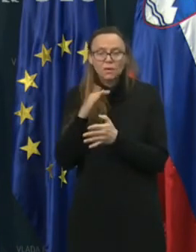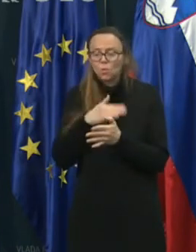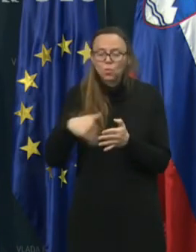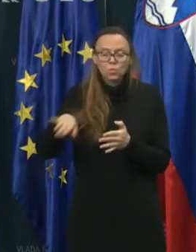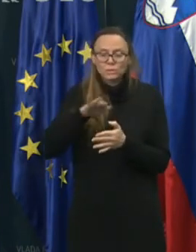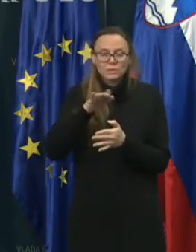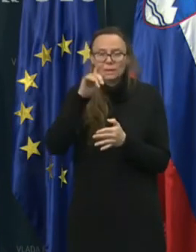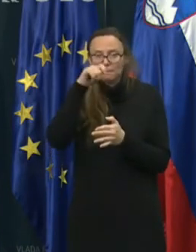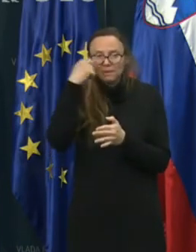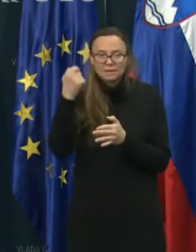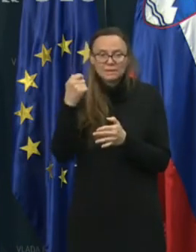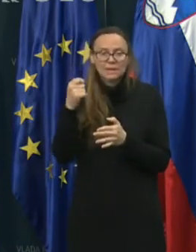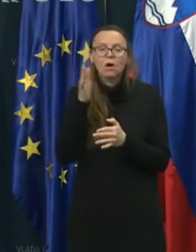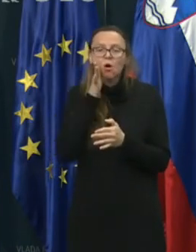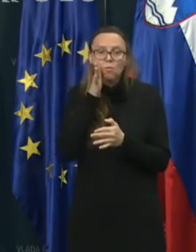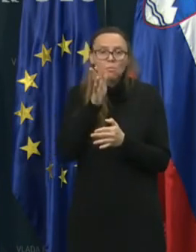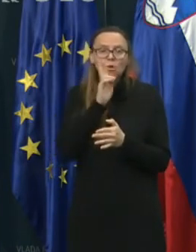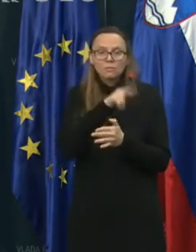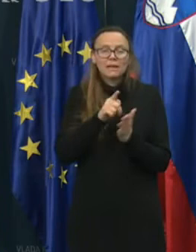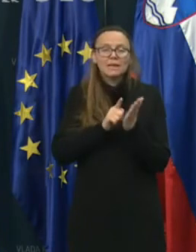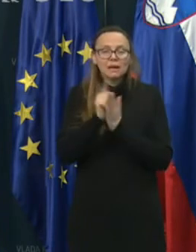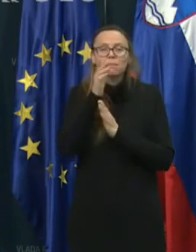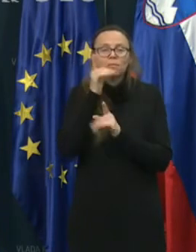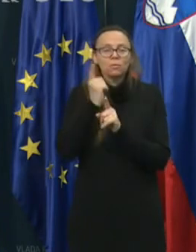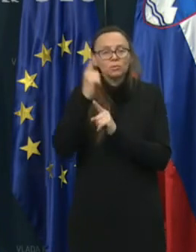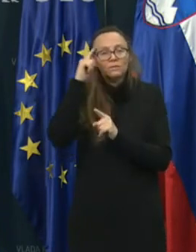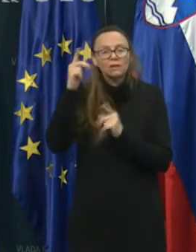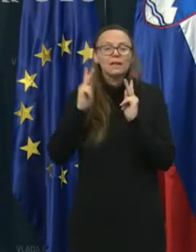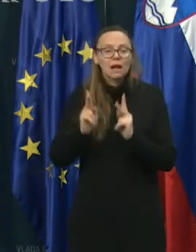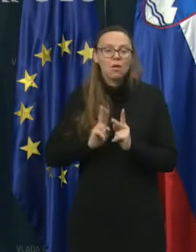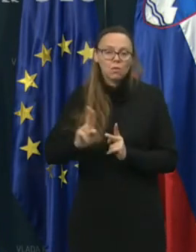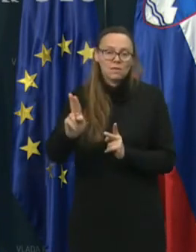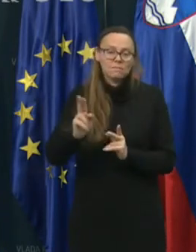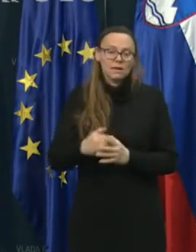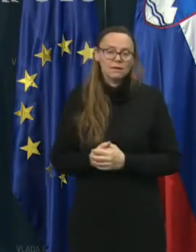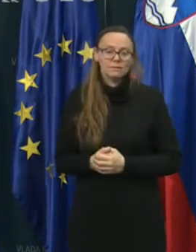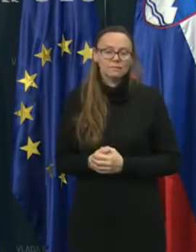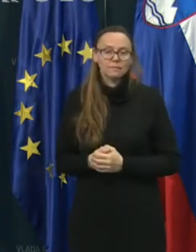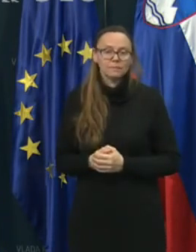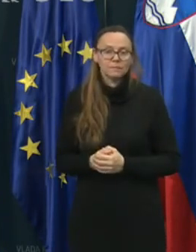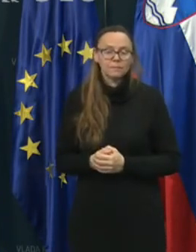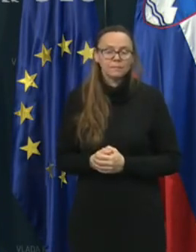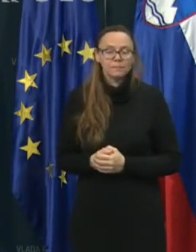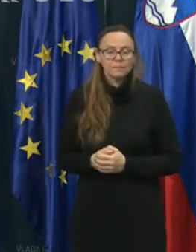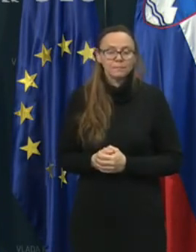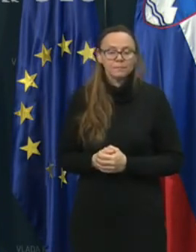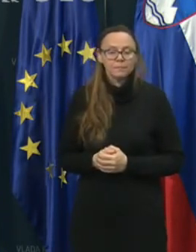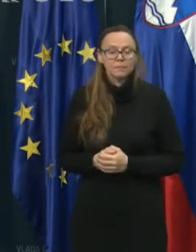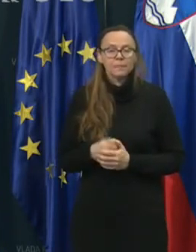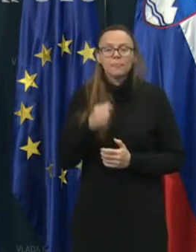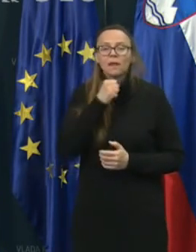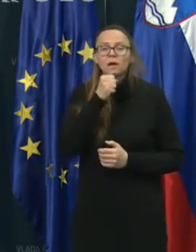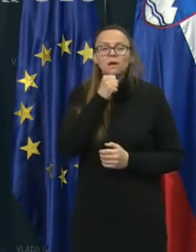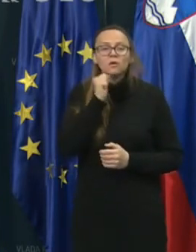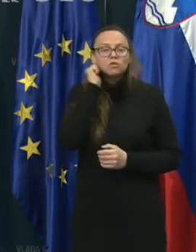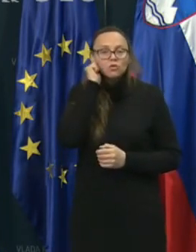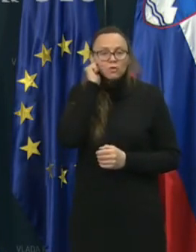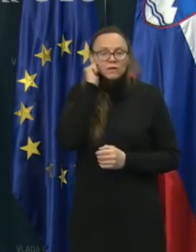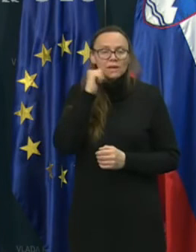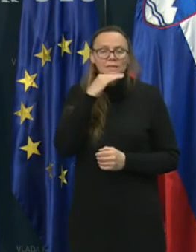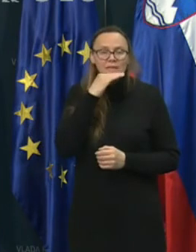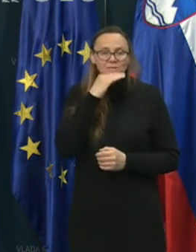vsi brisani in ko bomo imeli rezultate, bomo tudi vedeli, kako naprej. Novinarka Silvestra Sadar iz